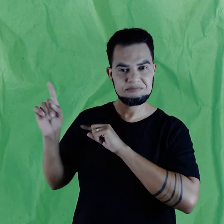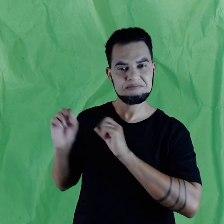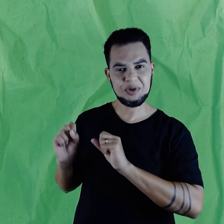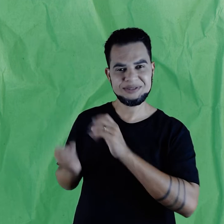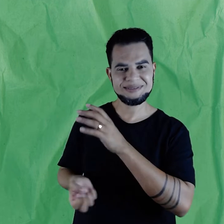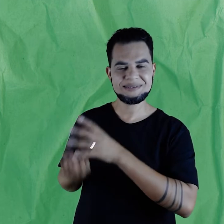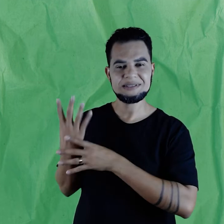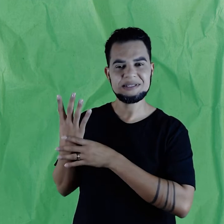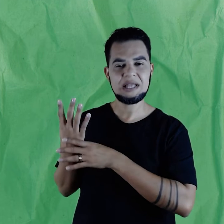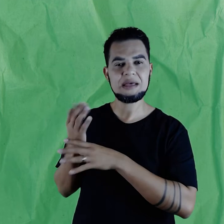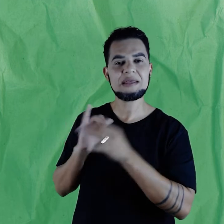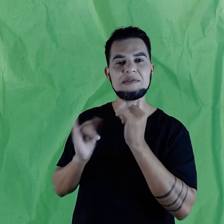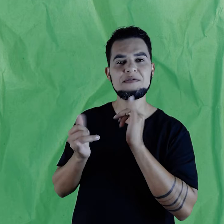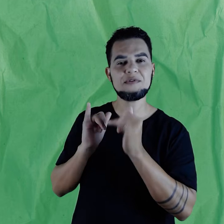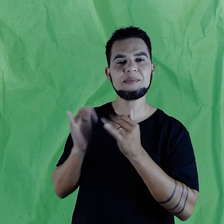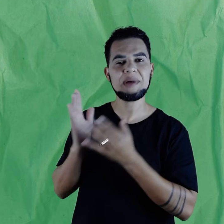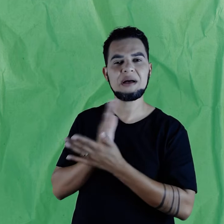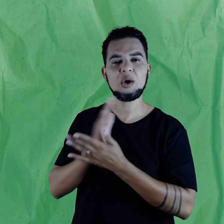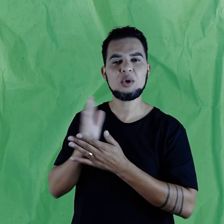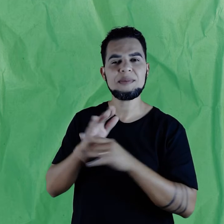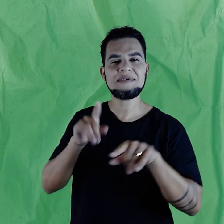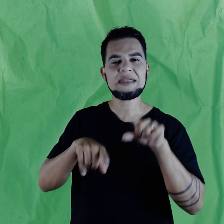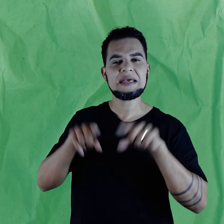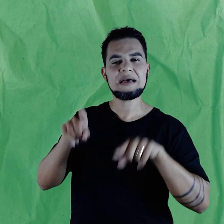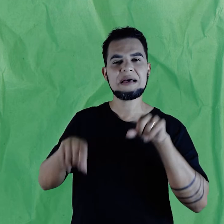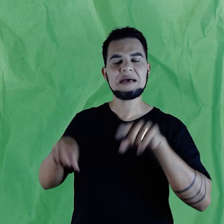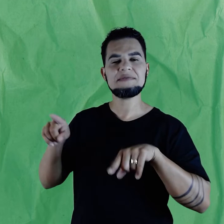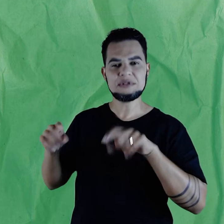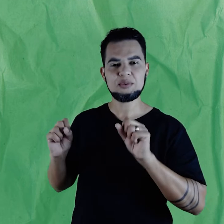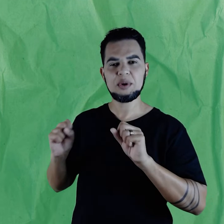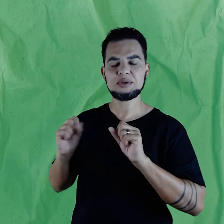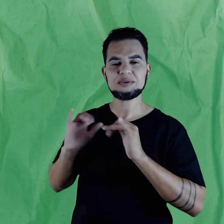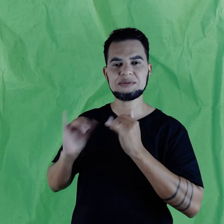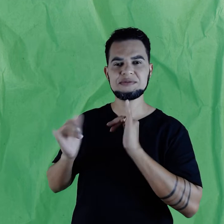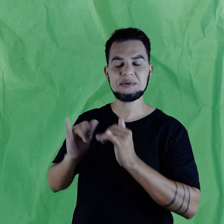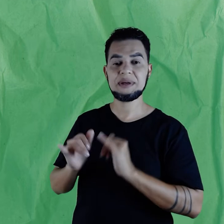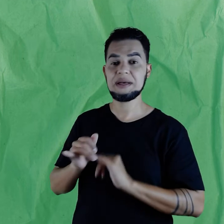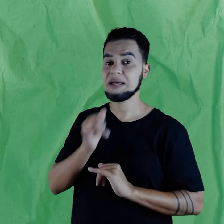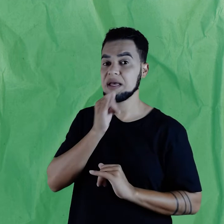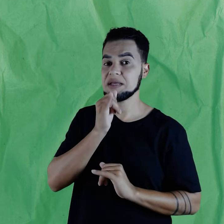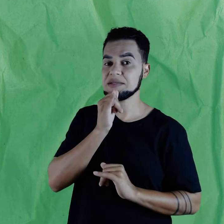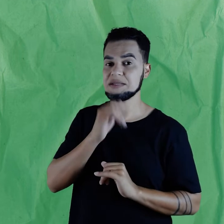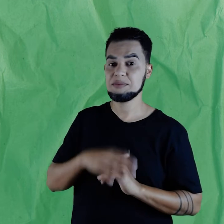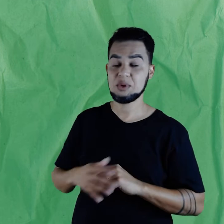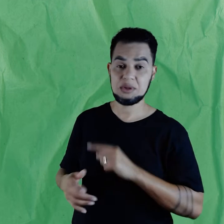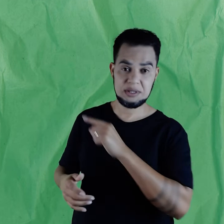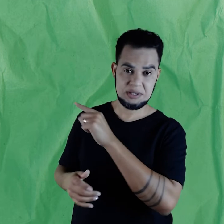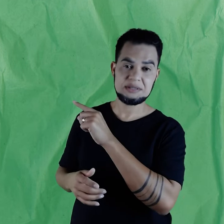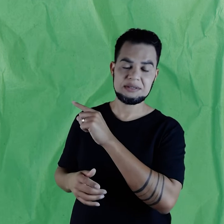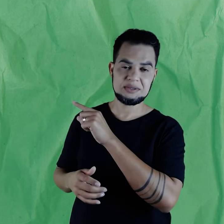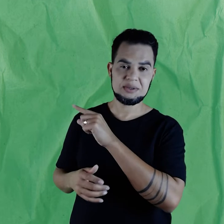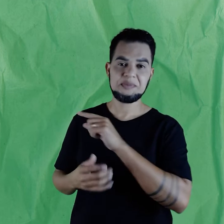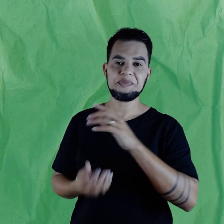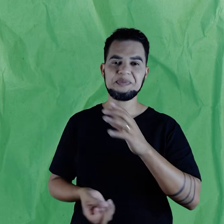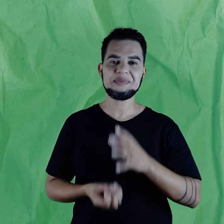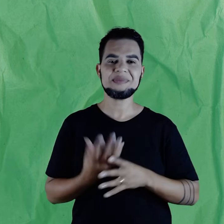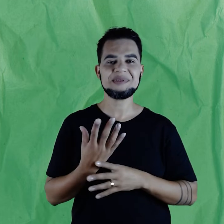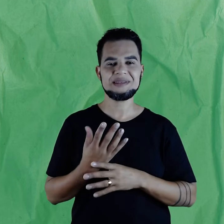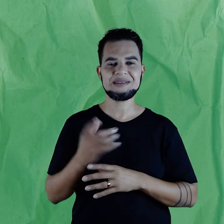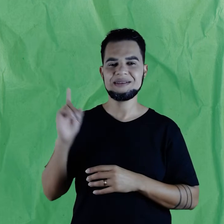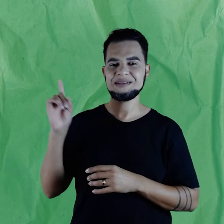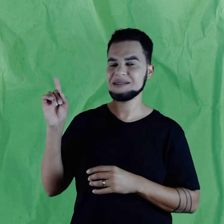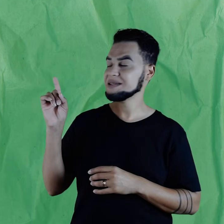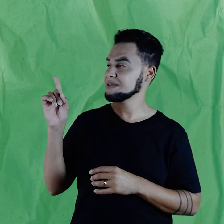e informar algumas variáveis aqui para ele. Como, por exemplo, neste caso aqui, eu criei uma